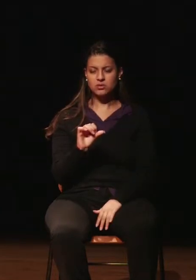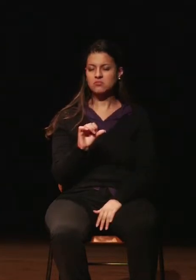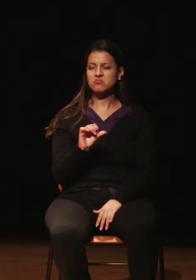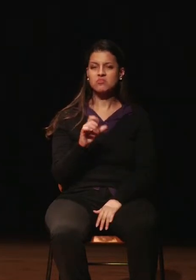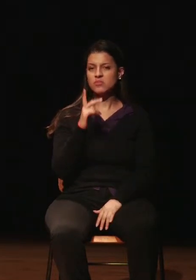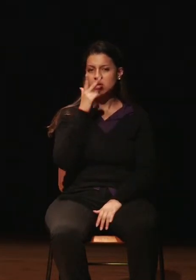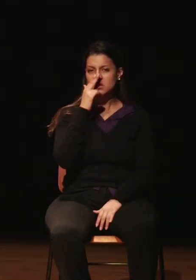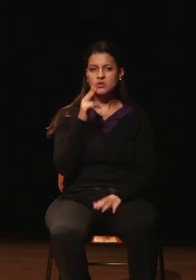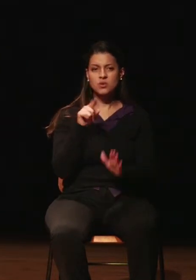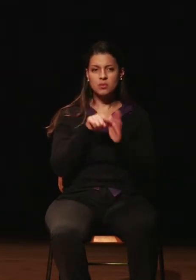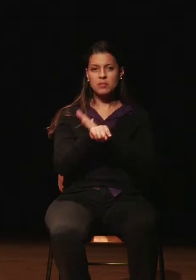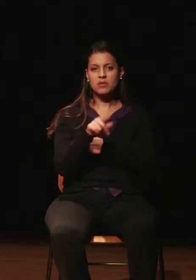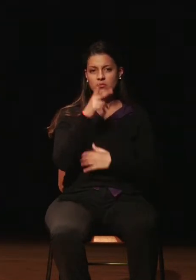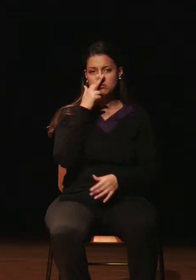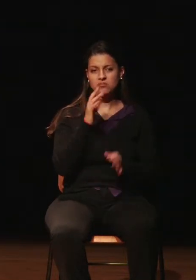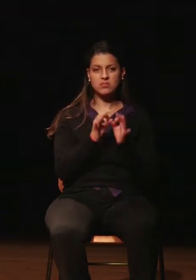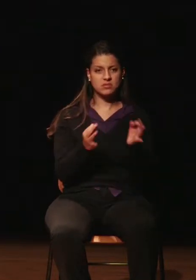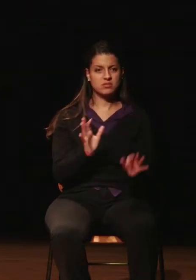de pouca conta.